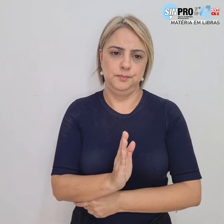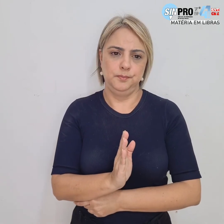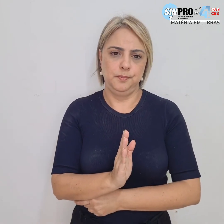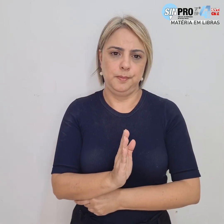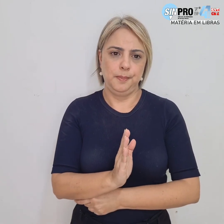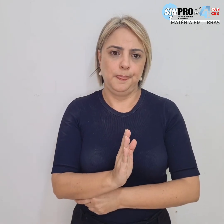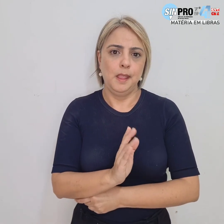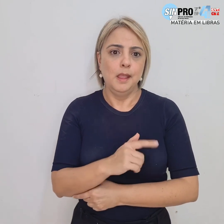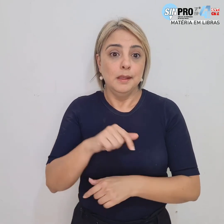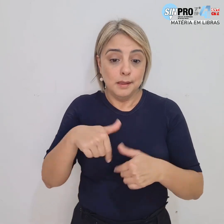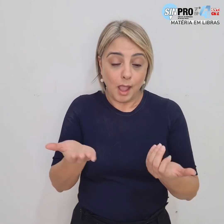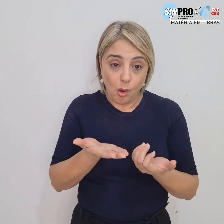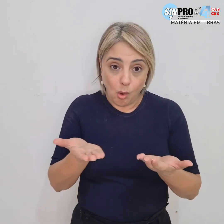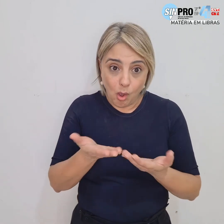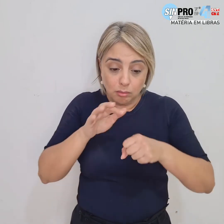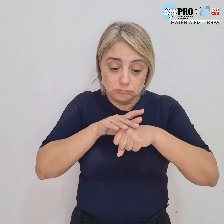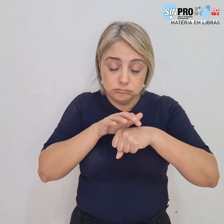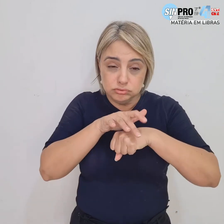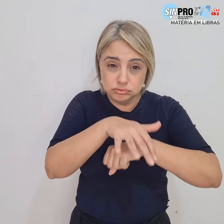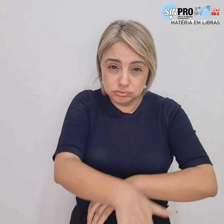agravada pela pandemia do novo coronavírus.